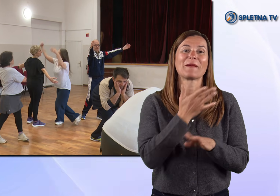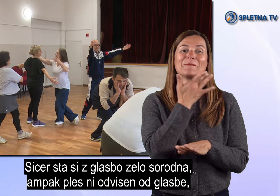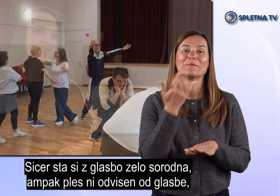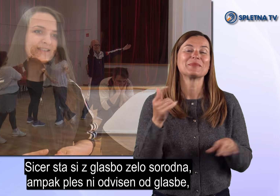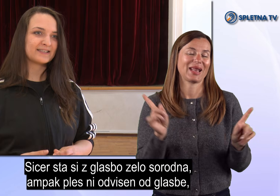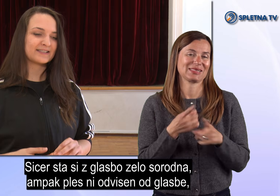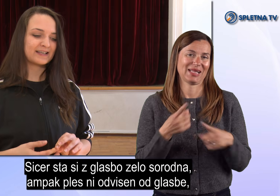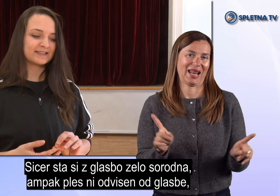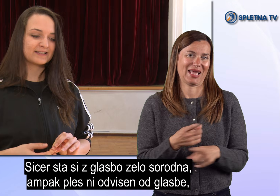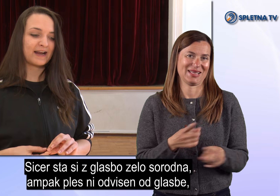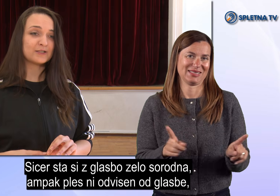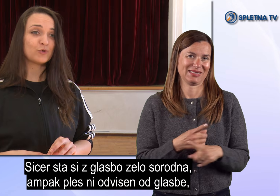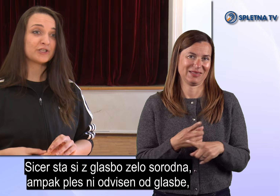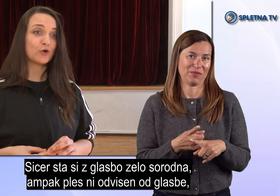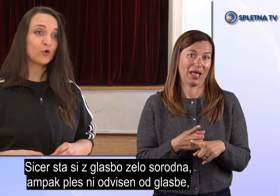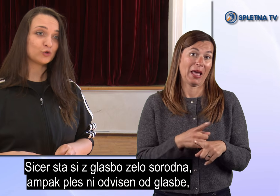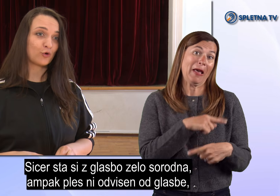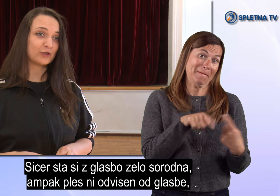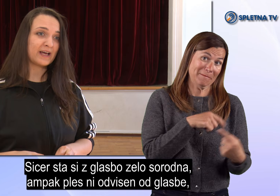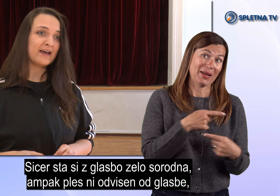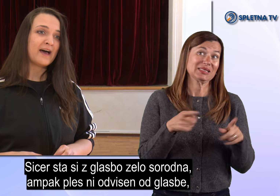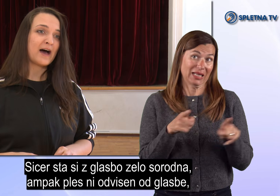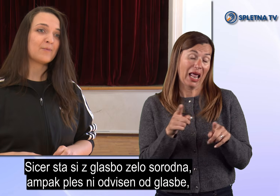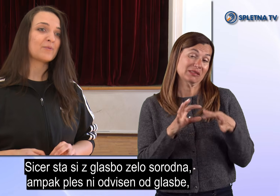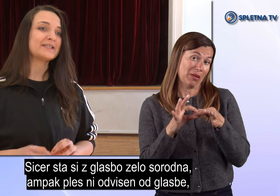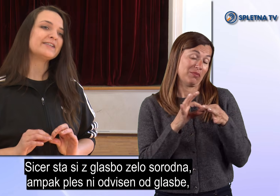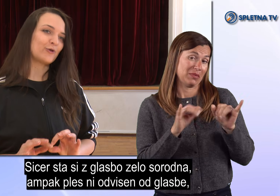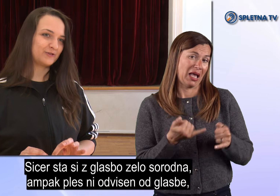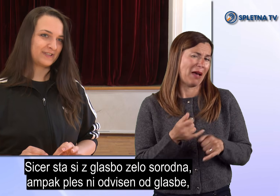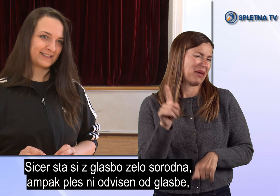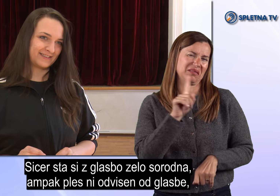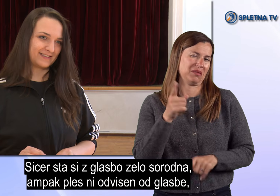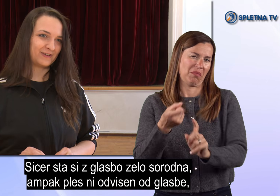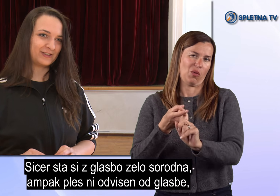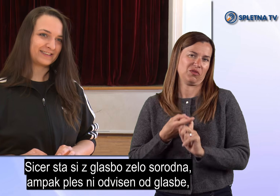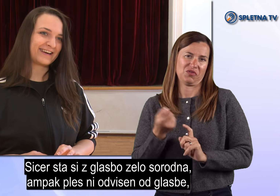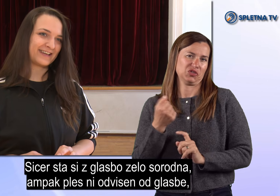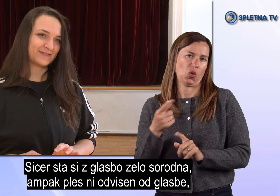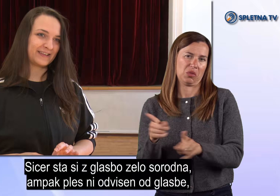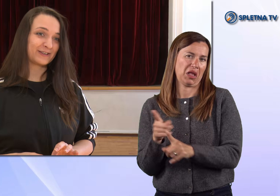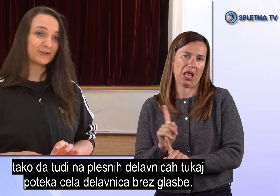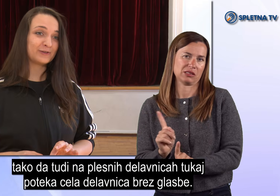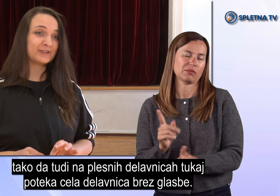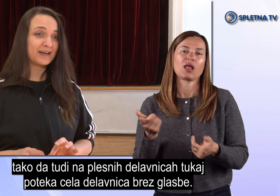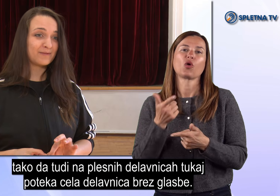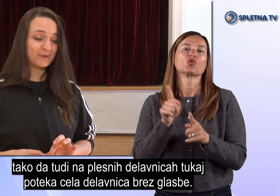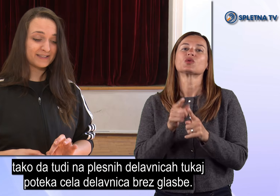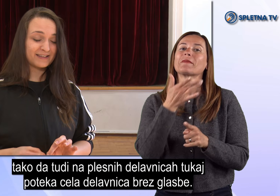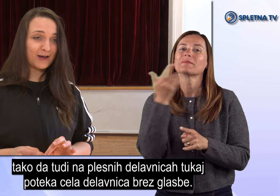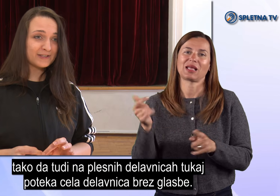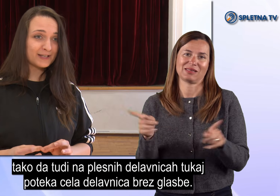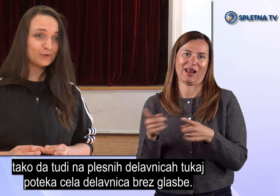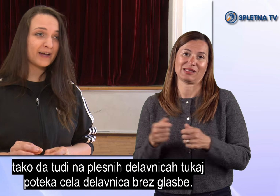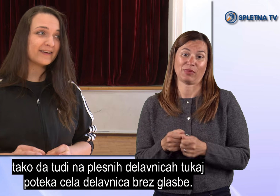glasbe. Sicer sta si z glasbo zelo sorodna, ampak ples ni odvisen od glasbe. Tako da tudi na